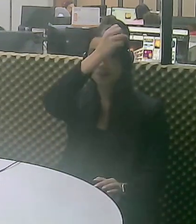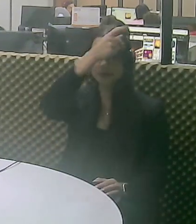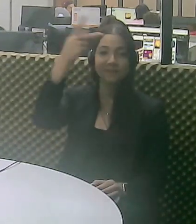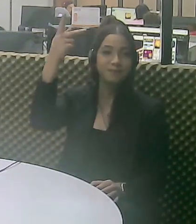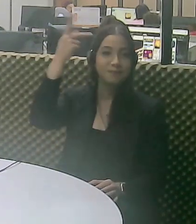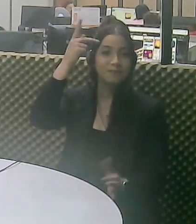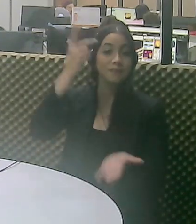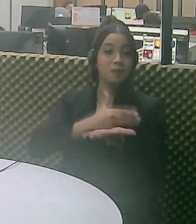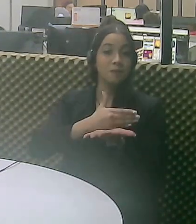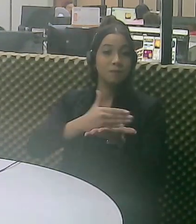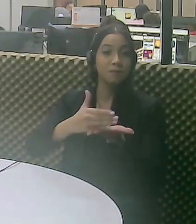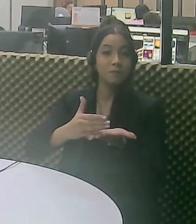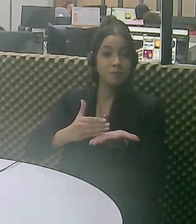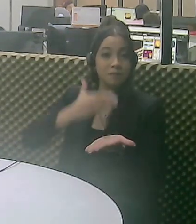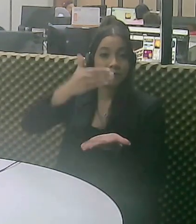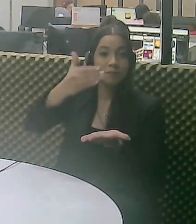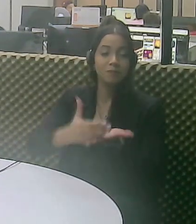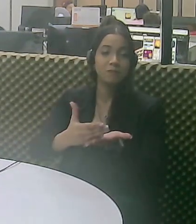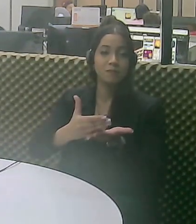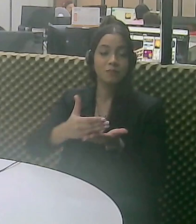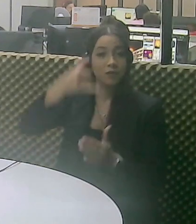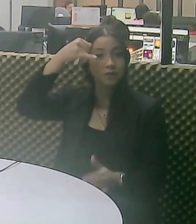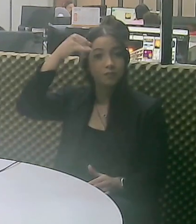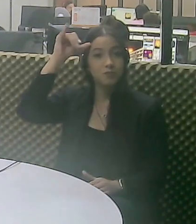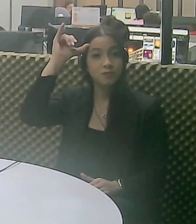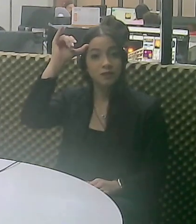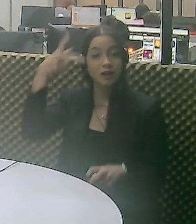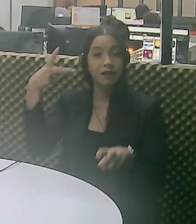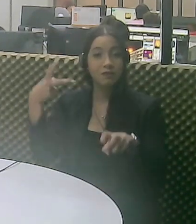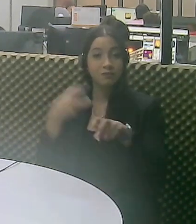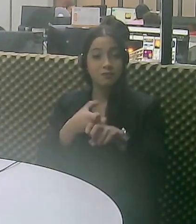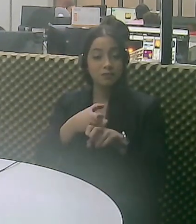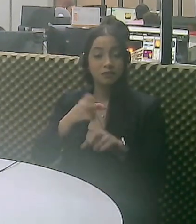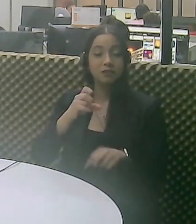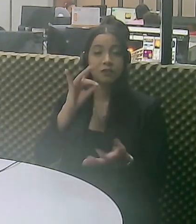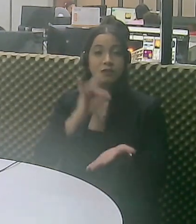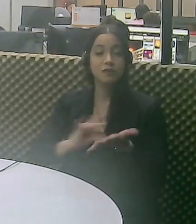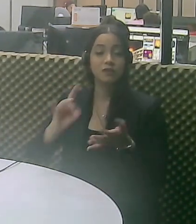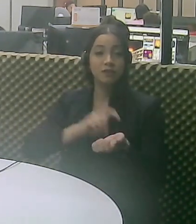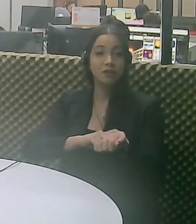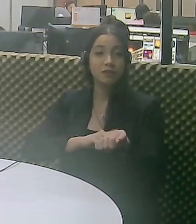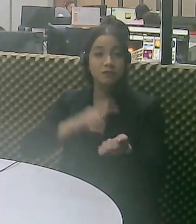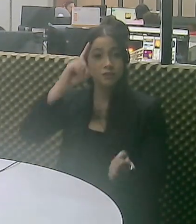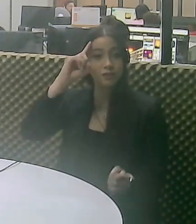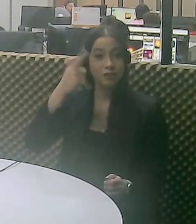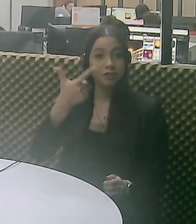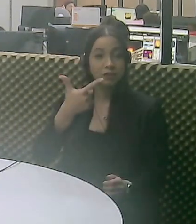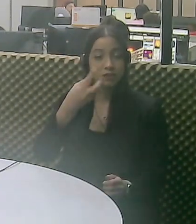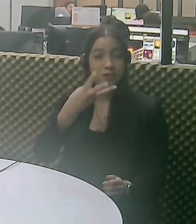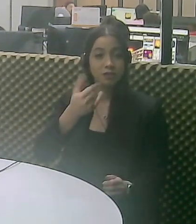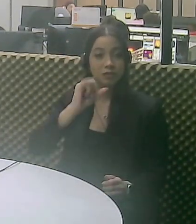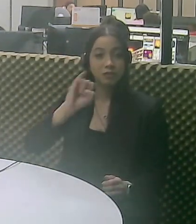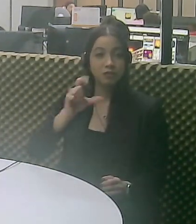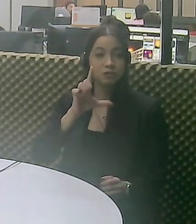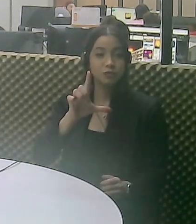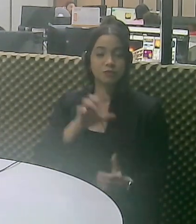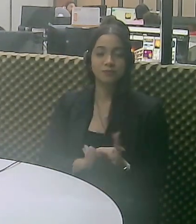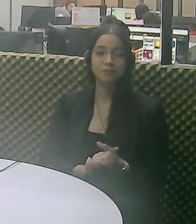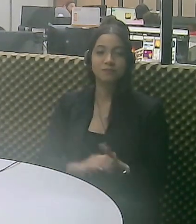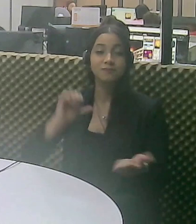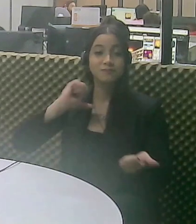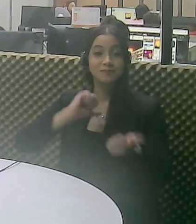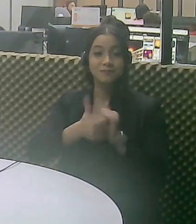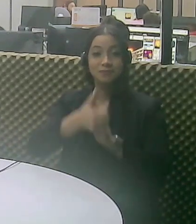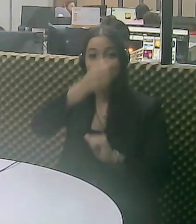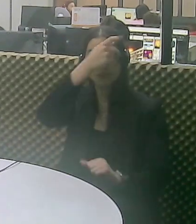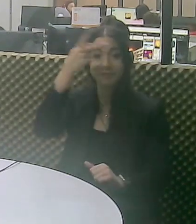Prefeitura inicia a etapa rural da vacinação antirrábica no dia 31 de julho. Atleta da Prefeitura